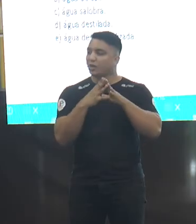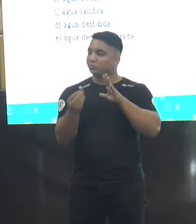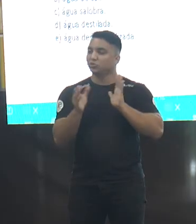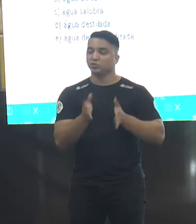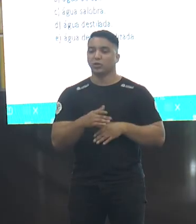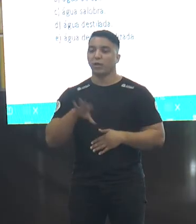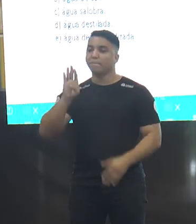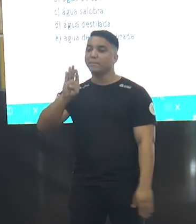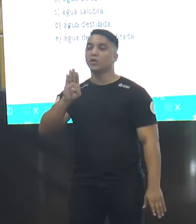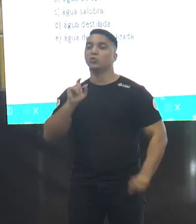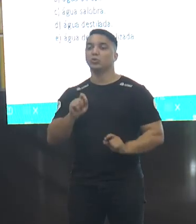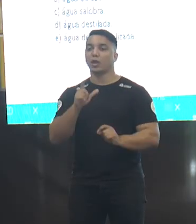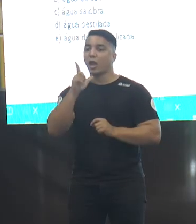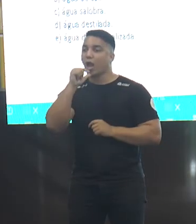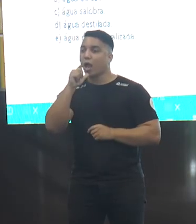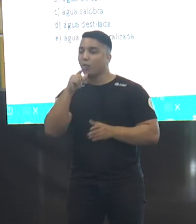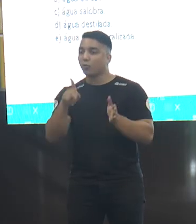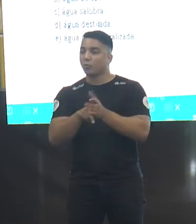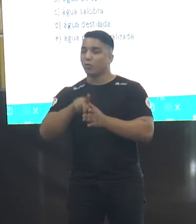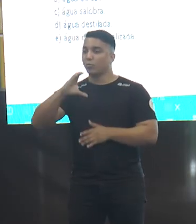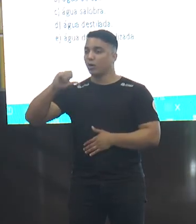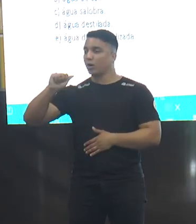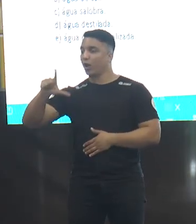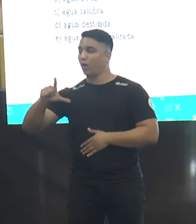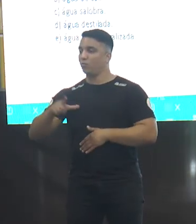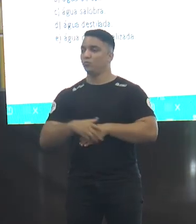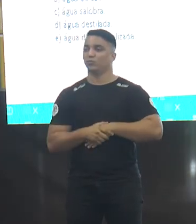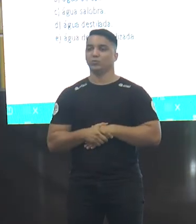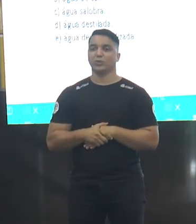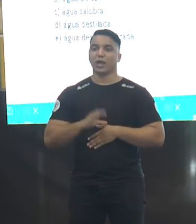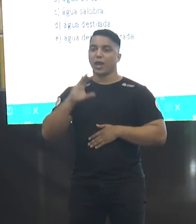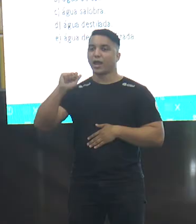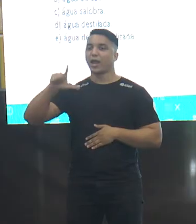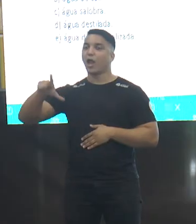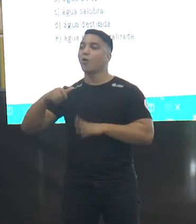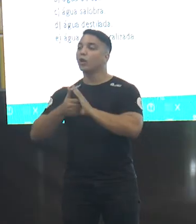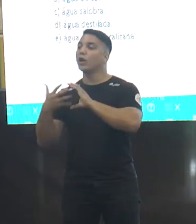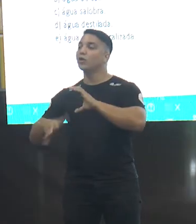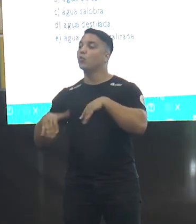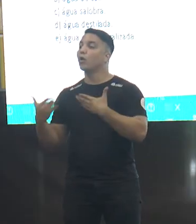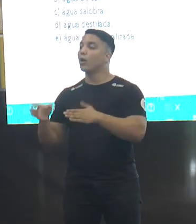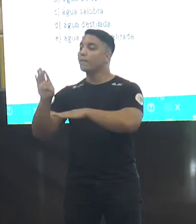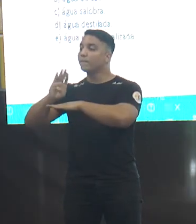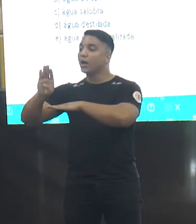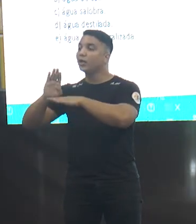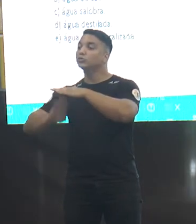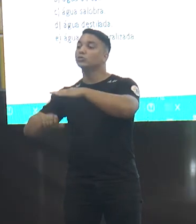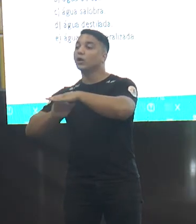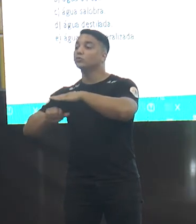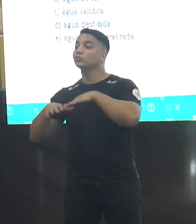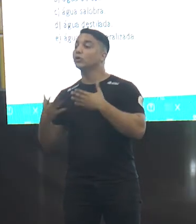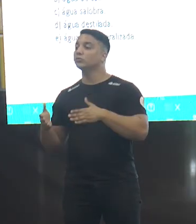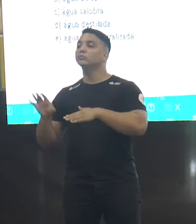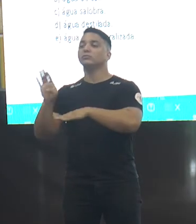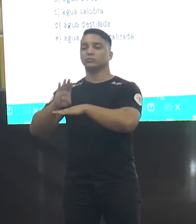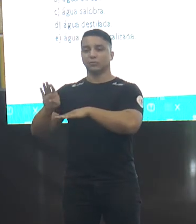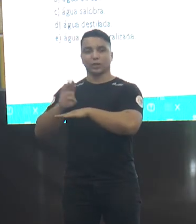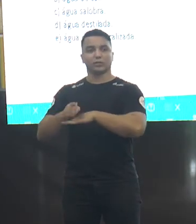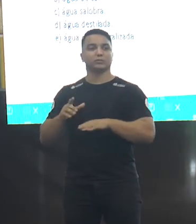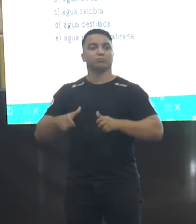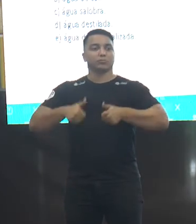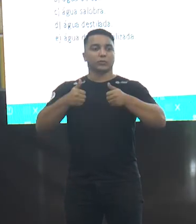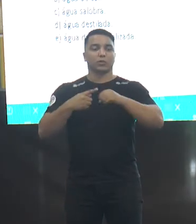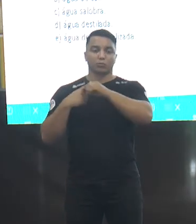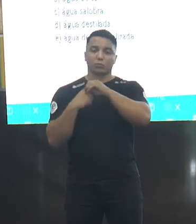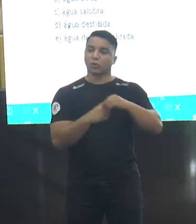que é que tem na letra B? Água de cal. Cal tem caráter o quê? Ácido básico. E qual é a melhor